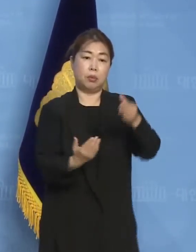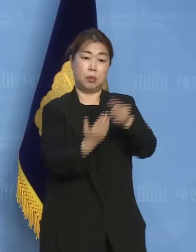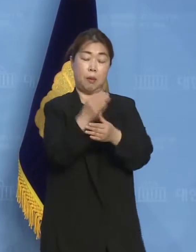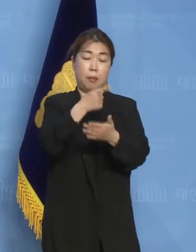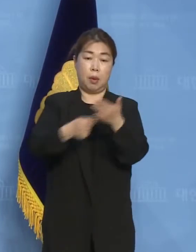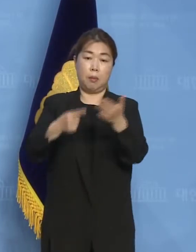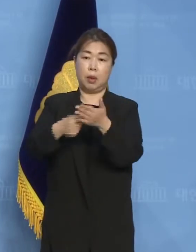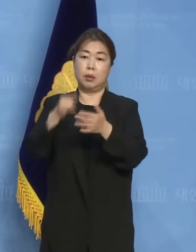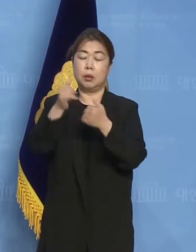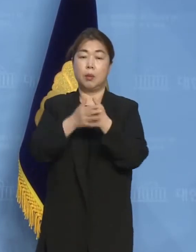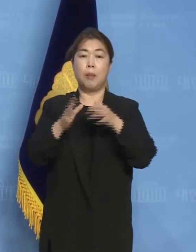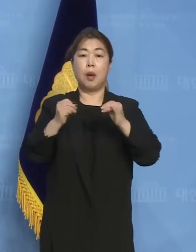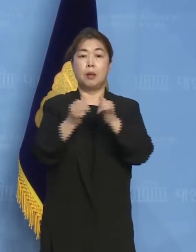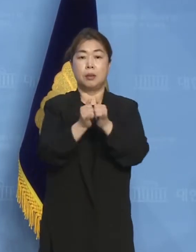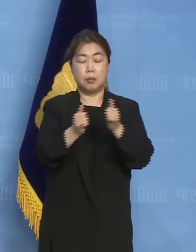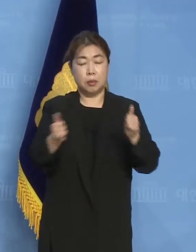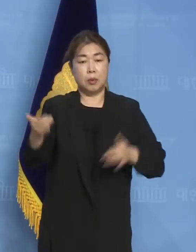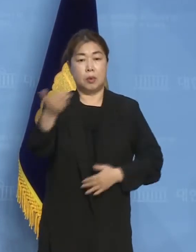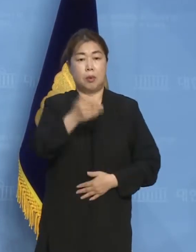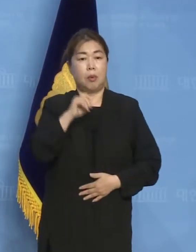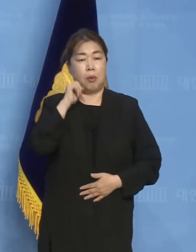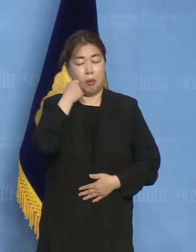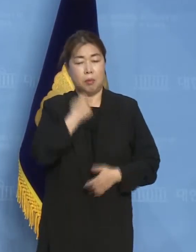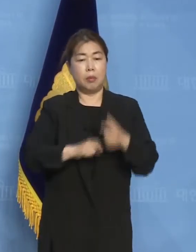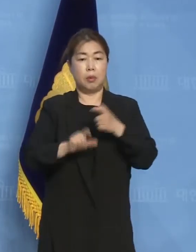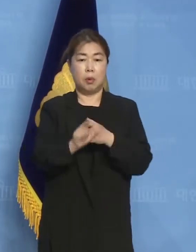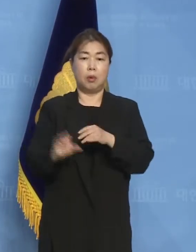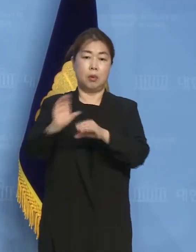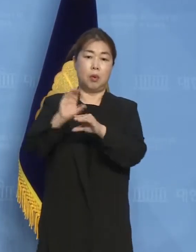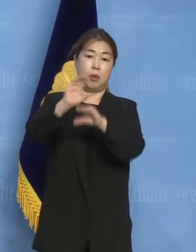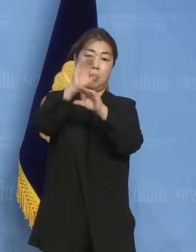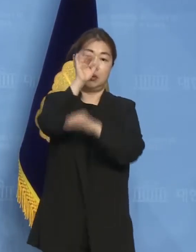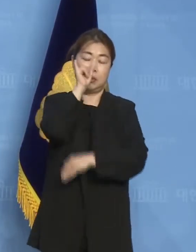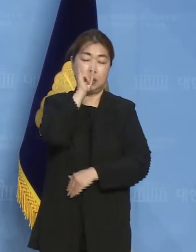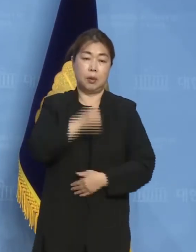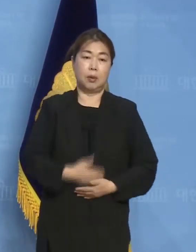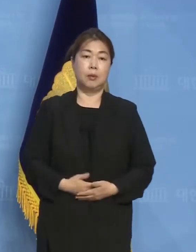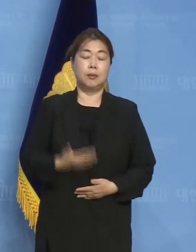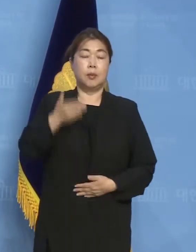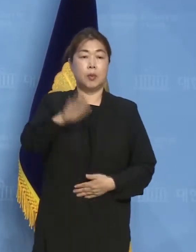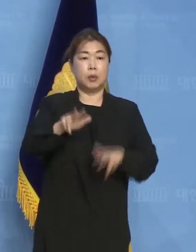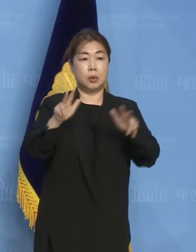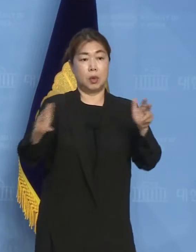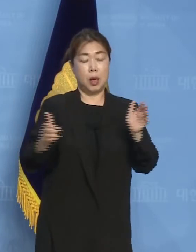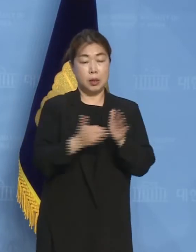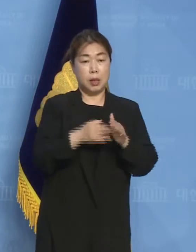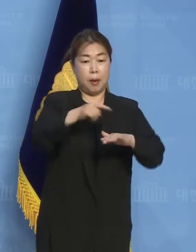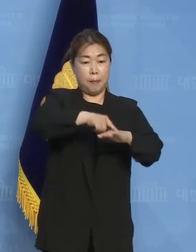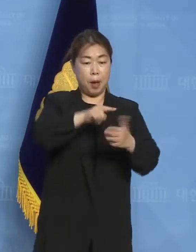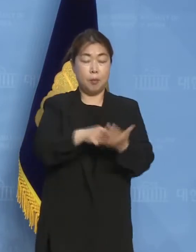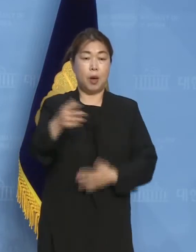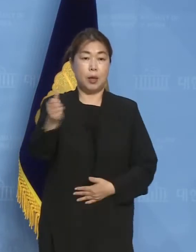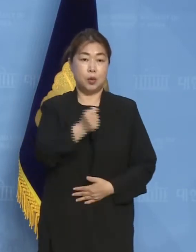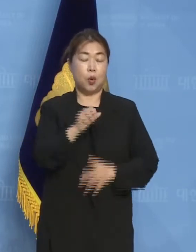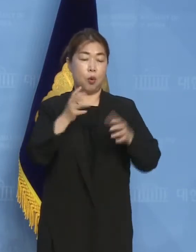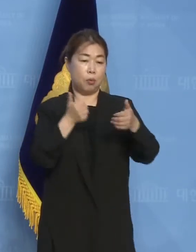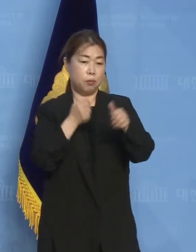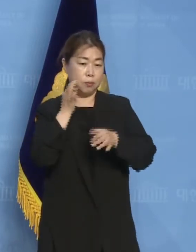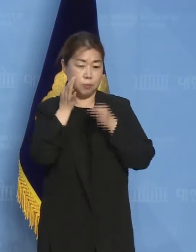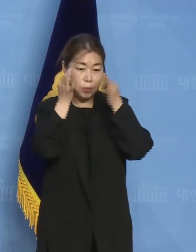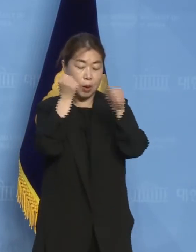재난으로 많은 국민 여러분들의 어려움이 가중되고 있습니다. 그럼에도 지금껏 한마음으로 국난 극복을